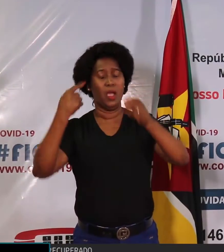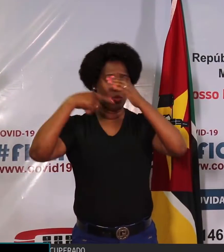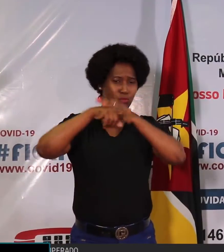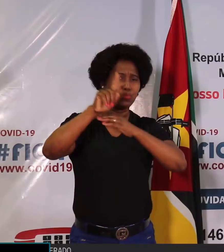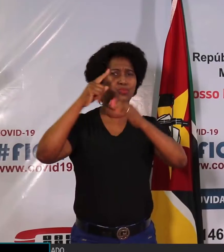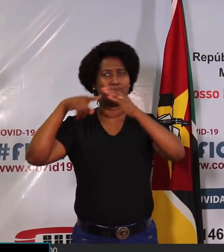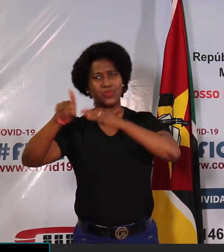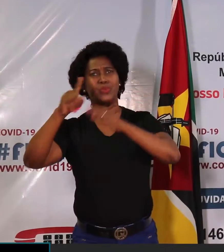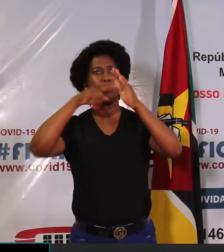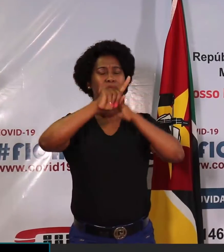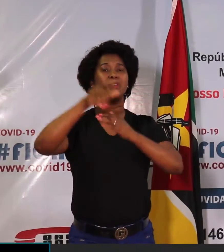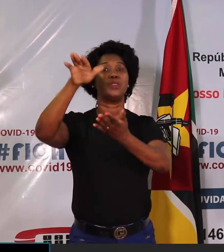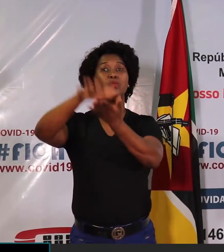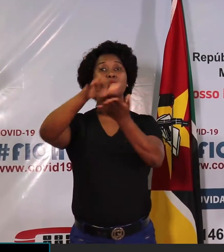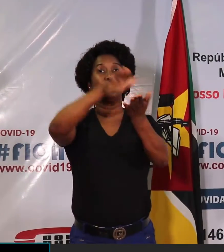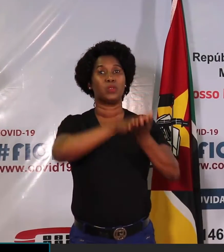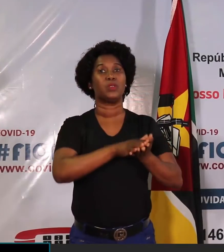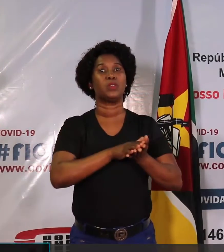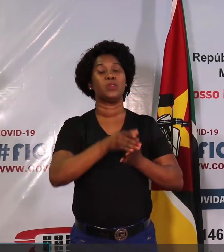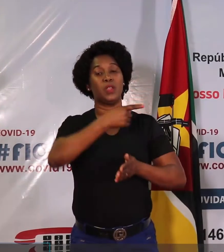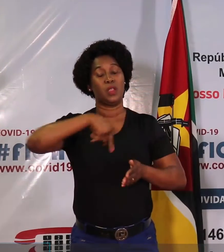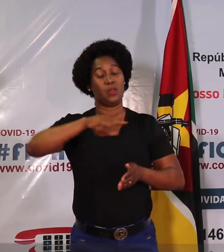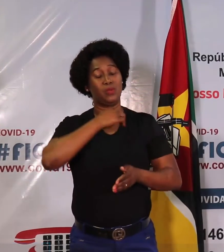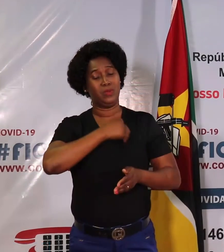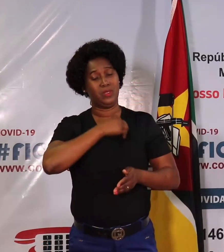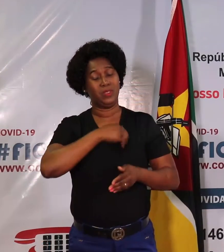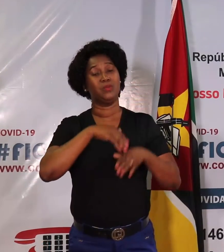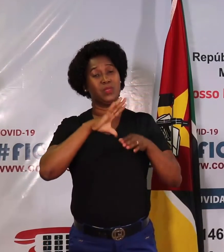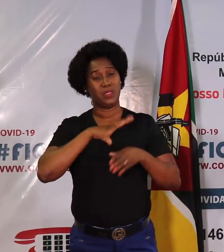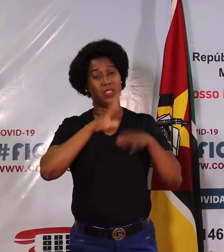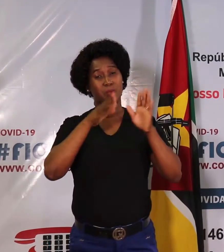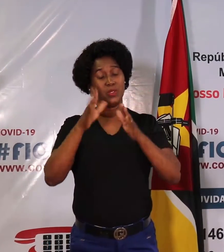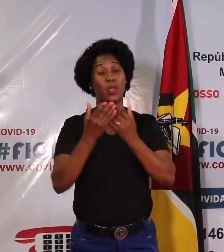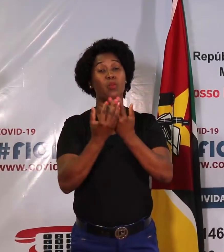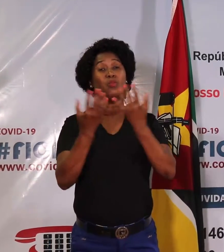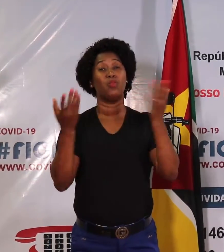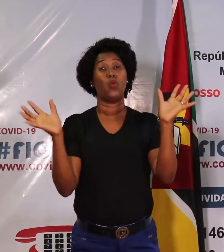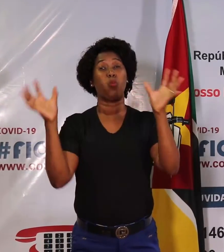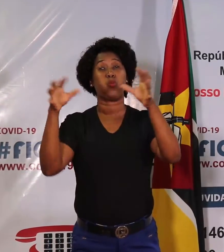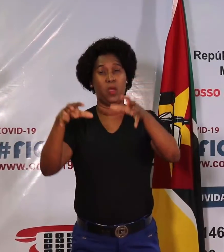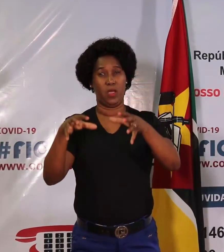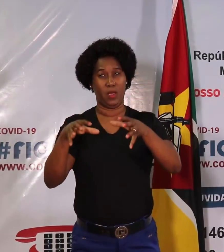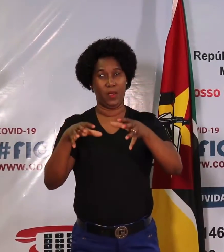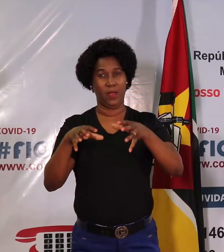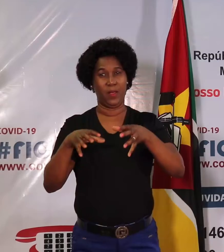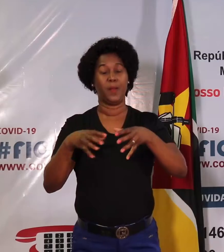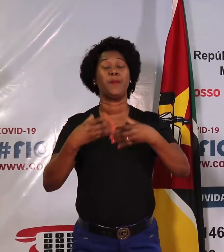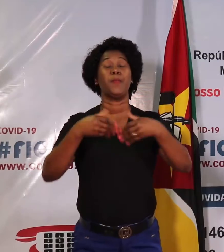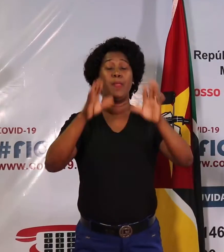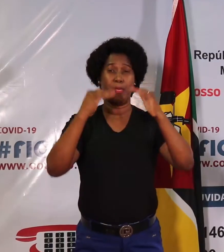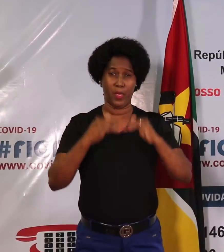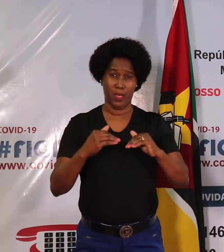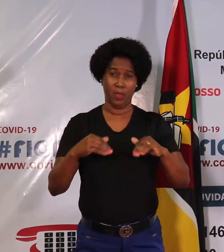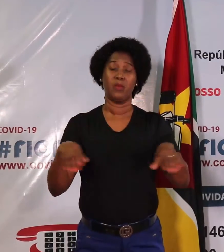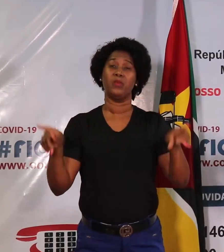locais em que nós sentimos que há um grande número de aglomerados de população. A